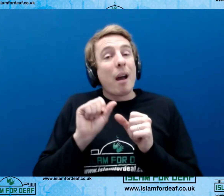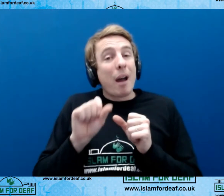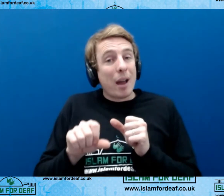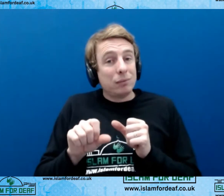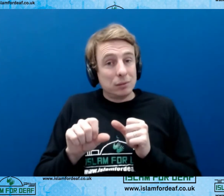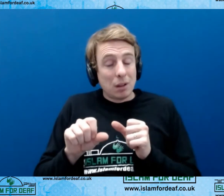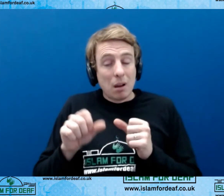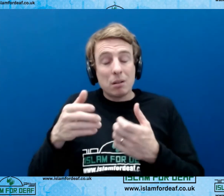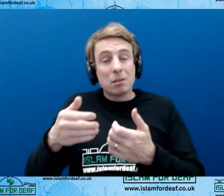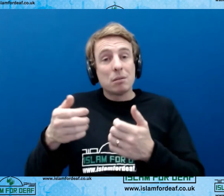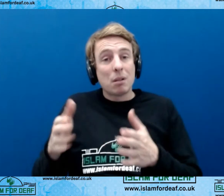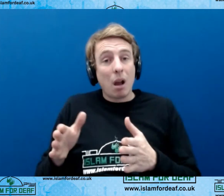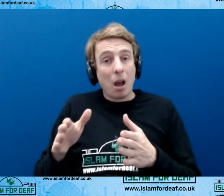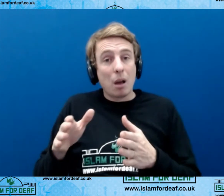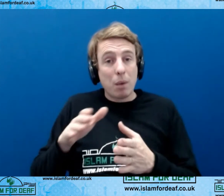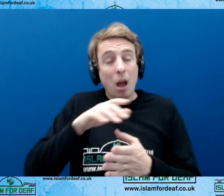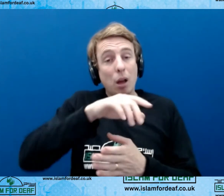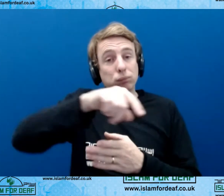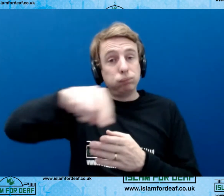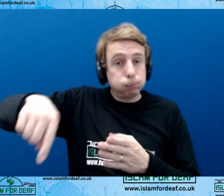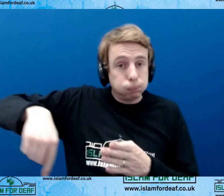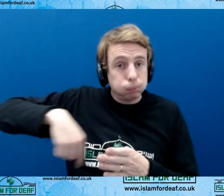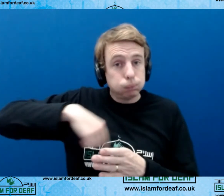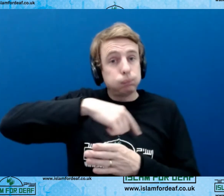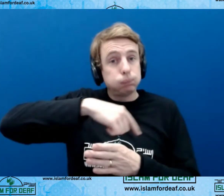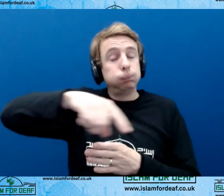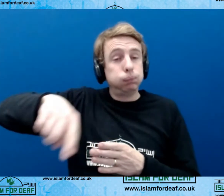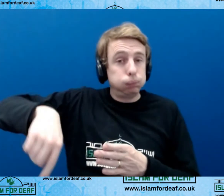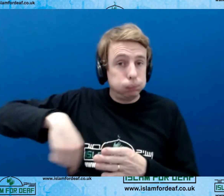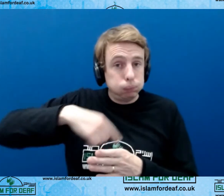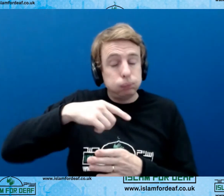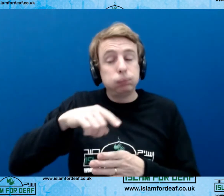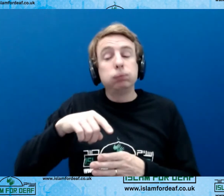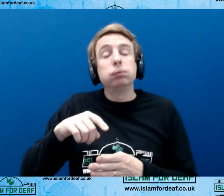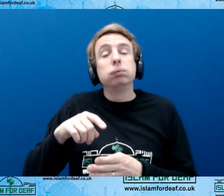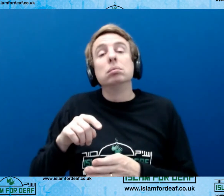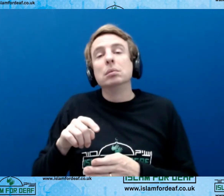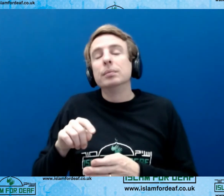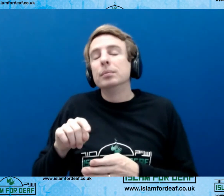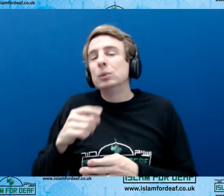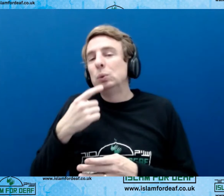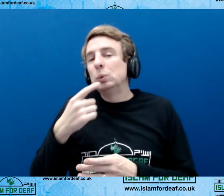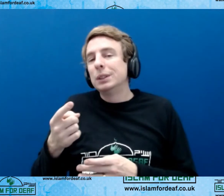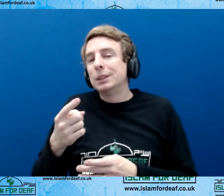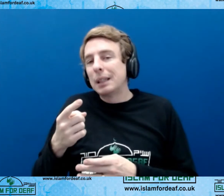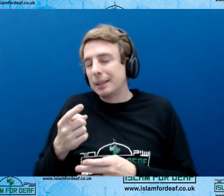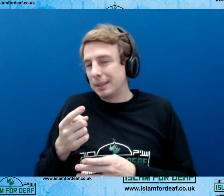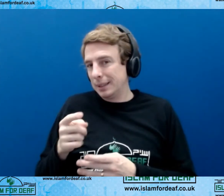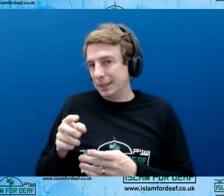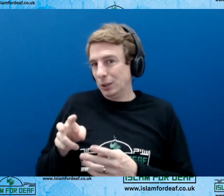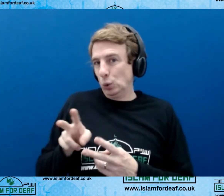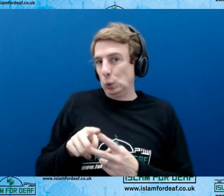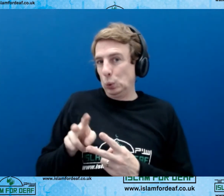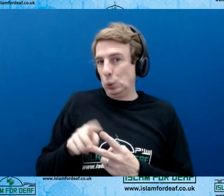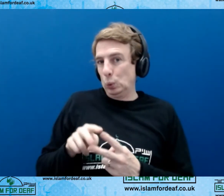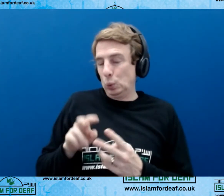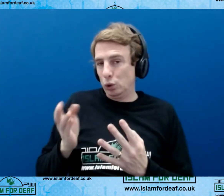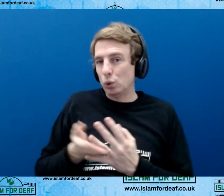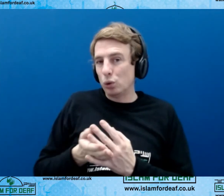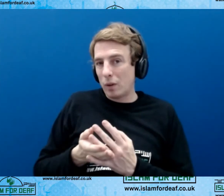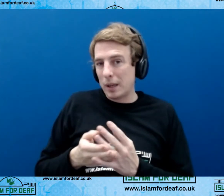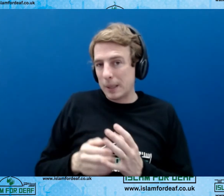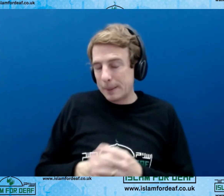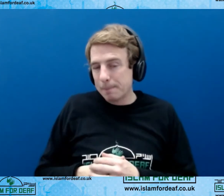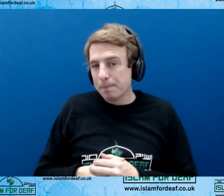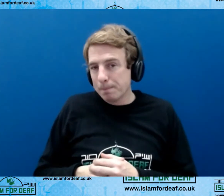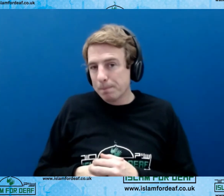Kaaba. وكذلك في صلاة الشفع والوتر والتراويح في رمضان. And also the odd and even